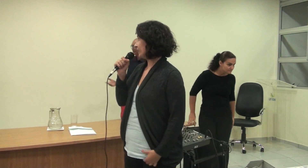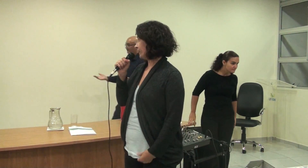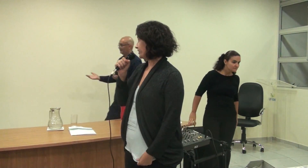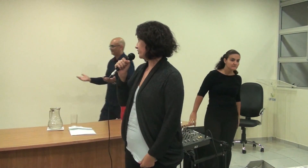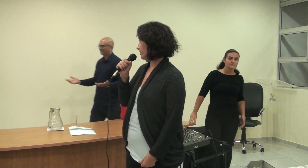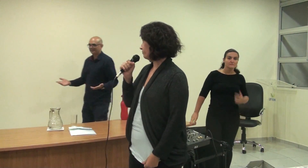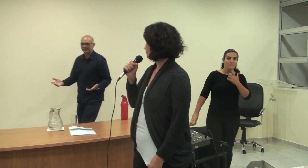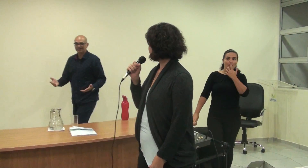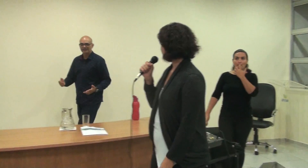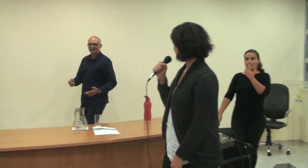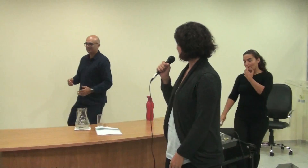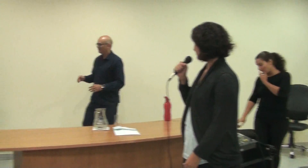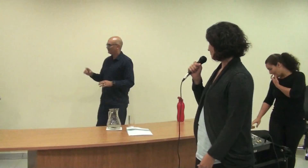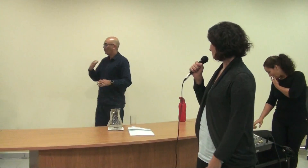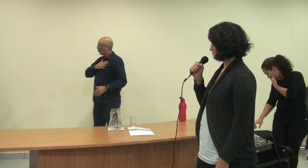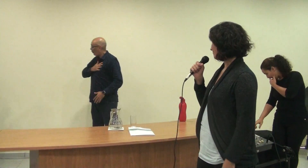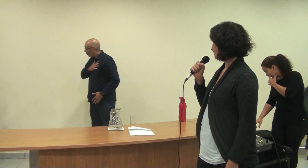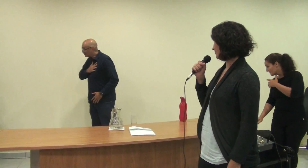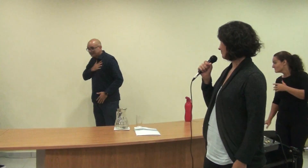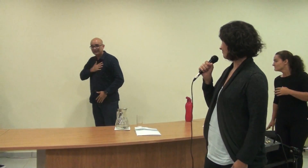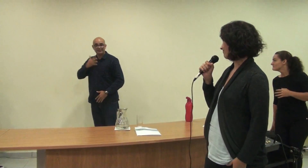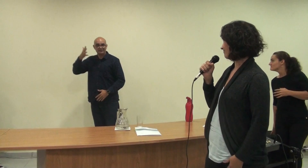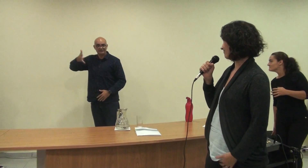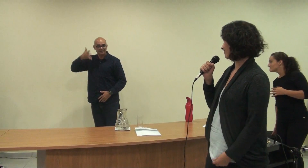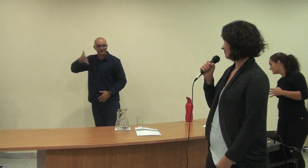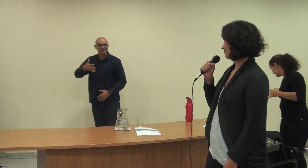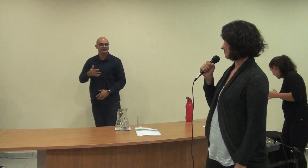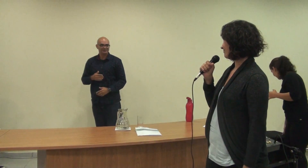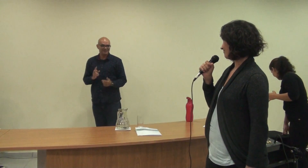Foi excelente.